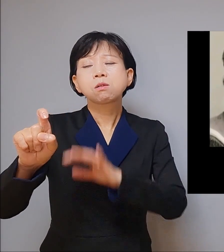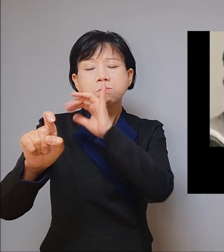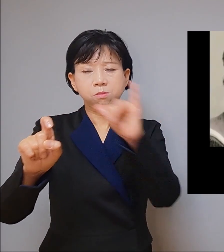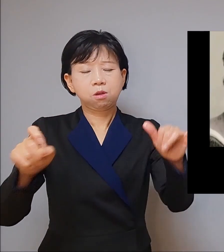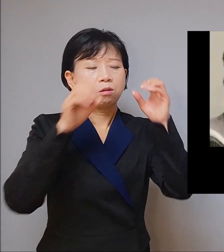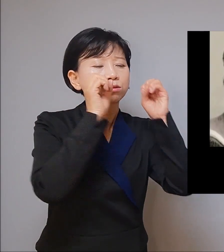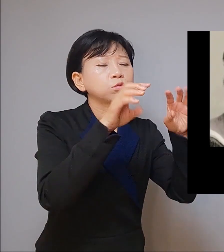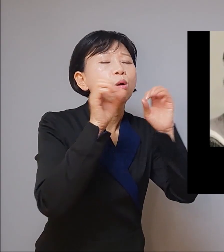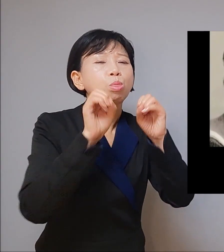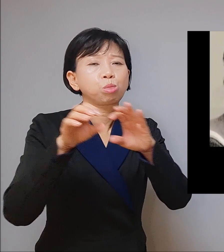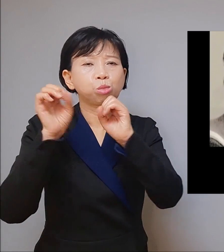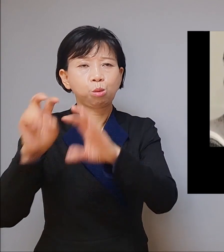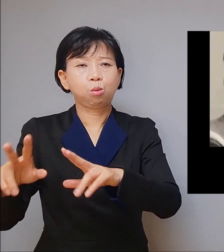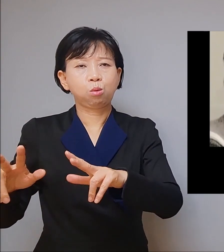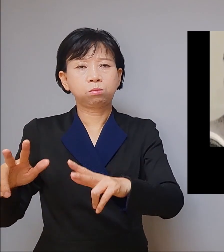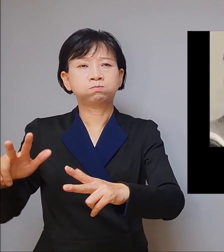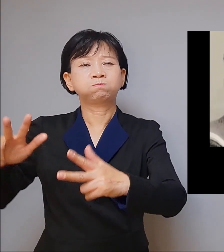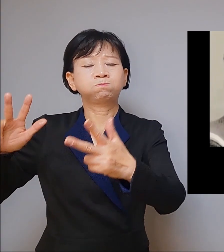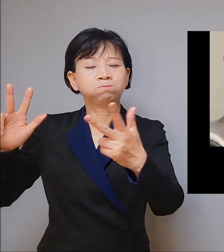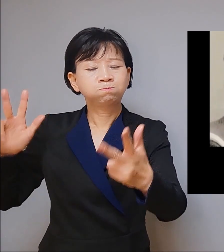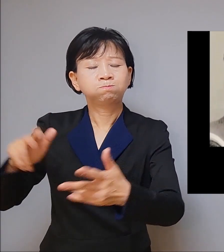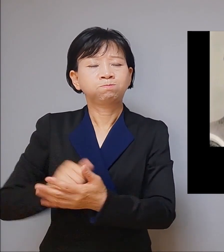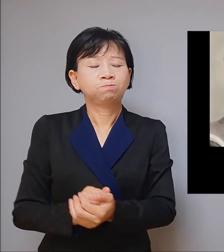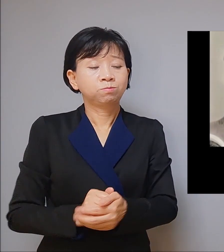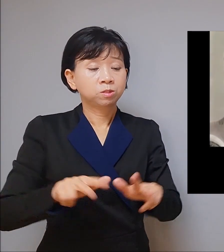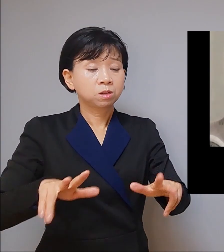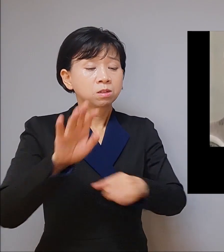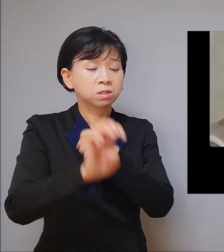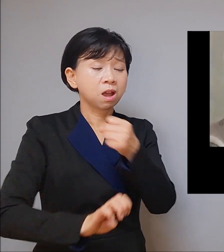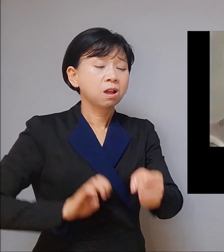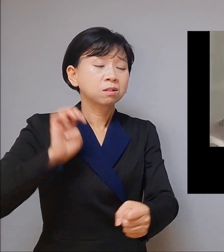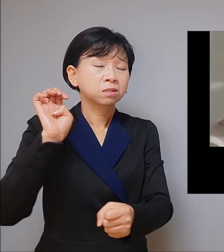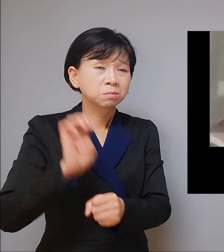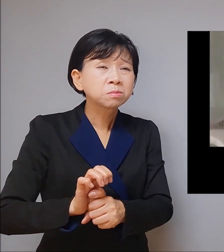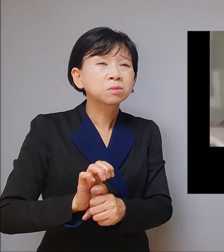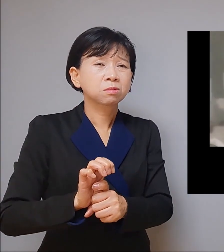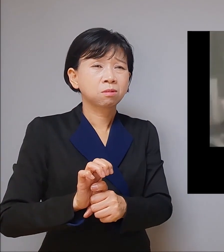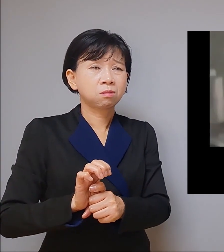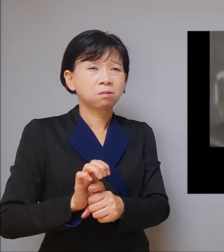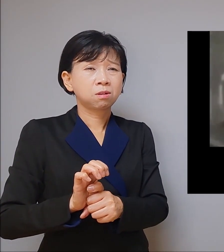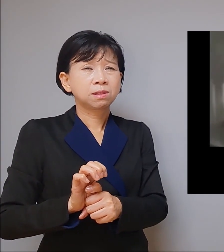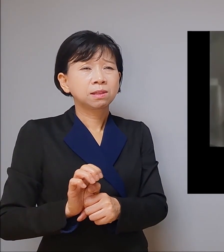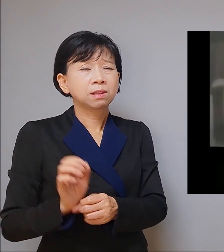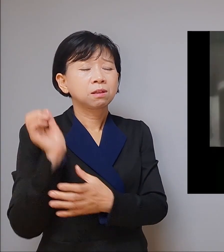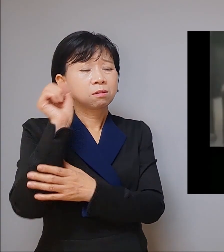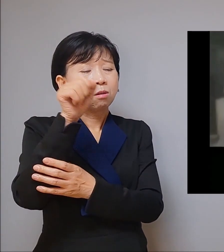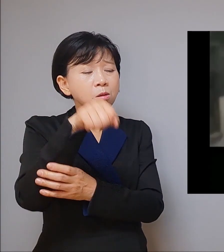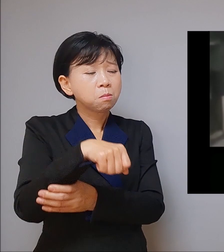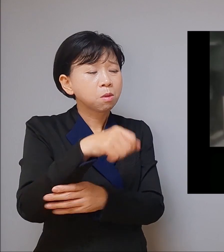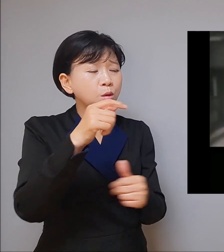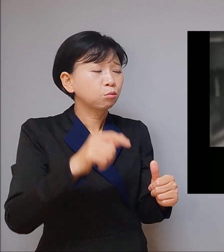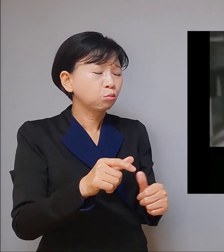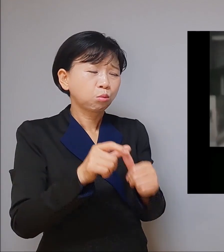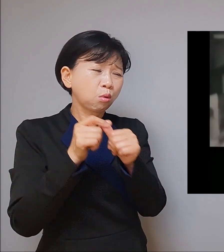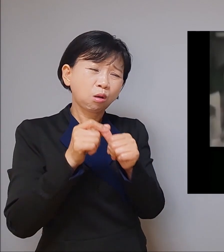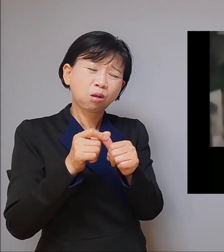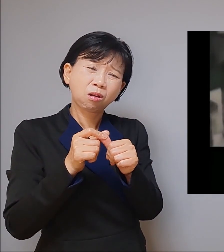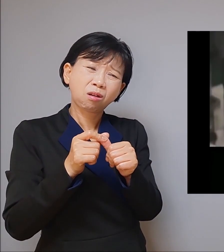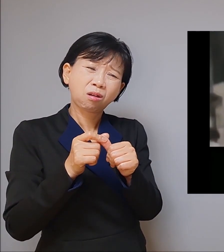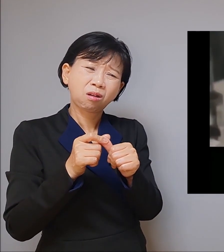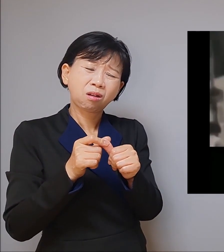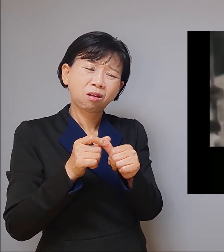다짐했습니다. 40년이 지난 지금 열매 없이 주님 뵐 생각에 가슴 아파하던 이때 듣게